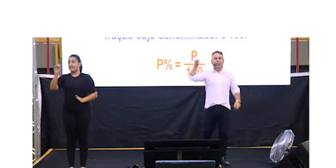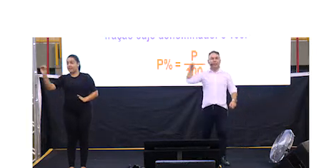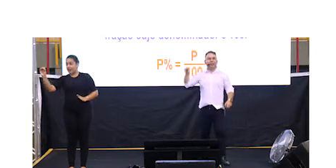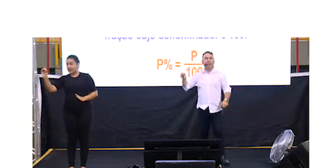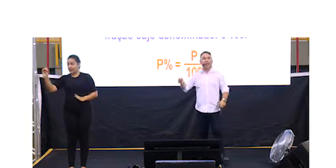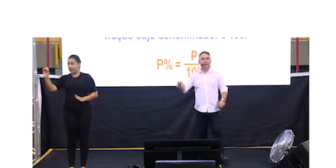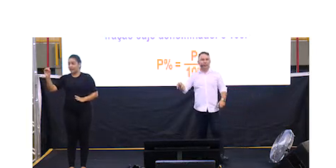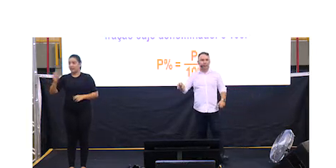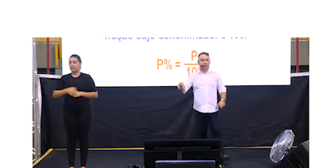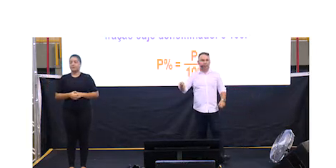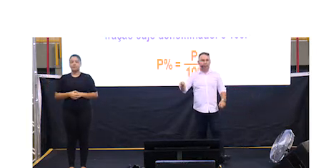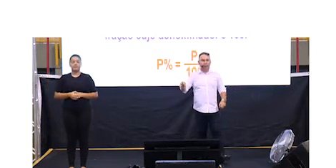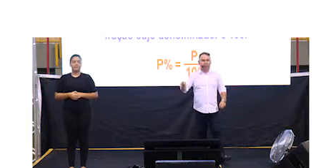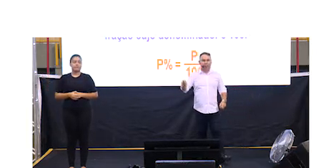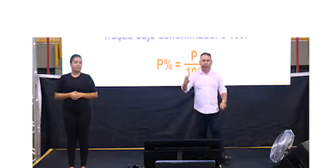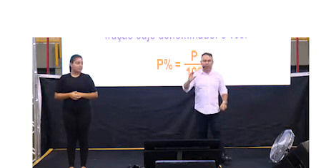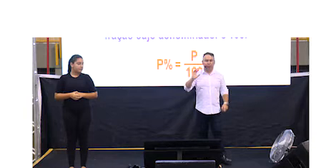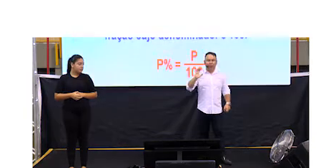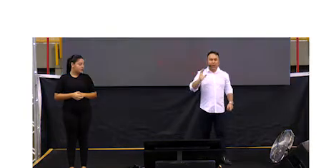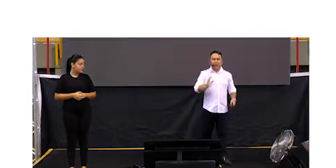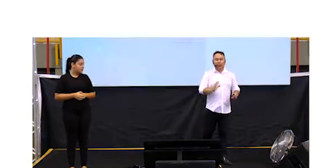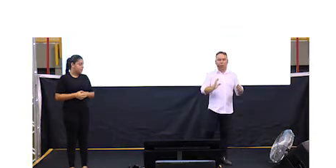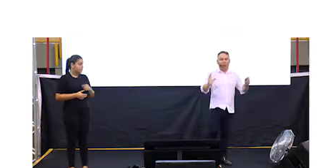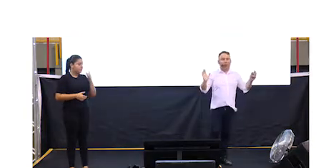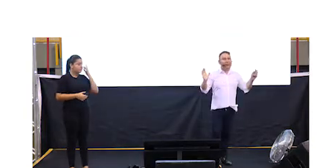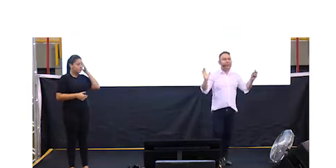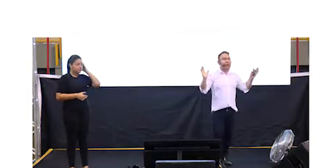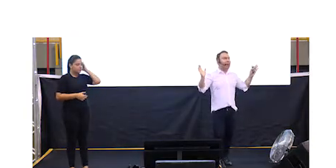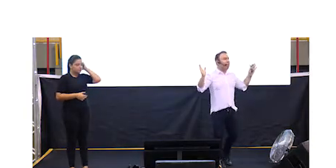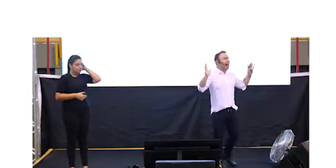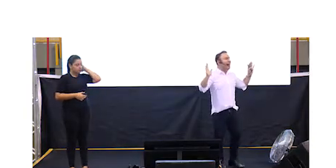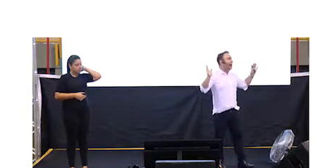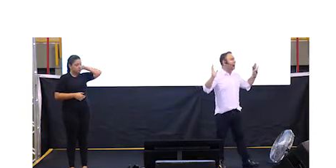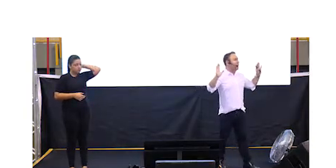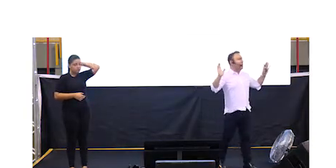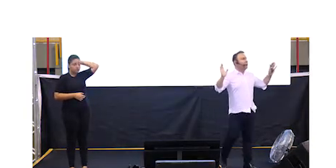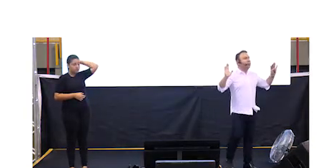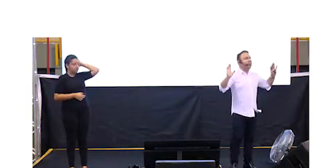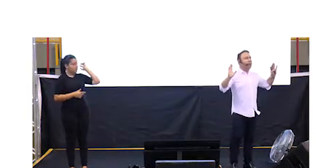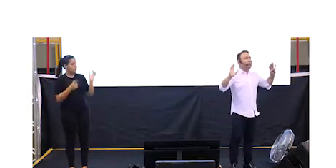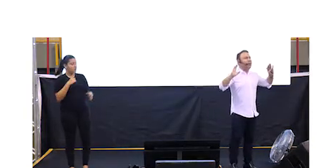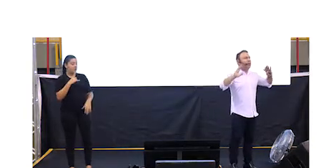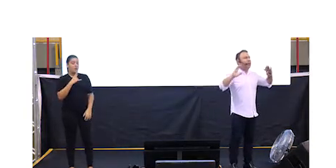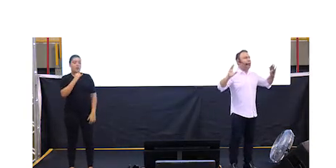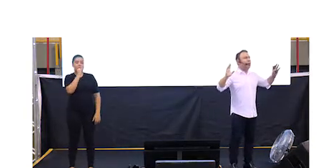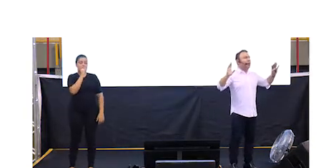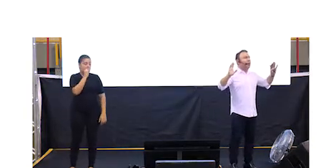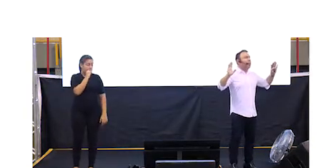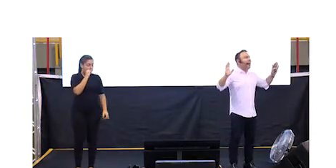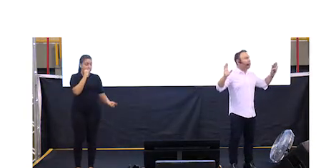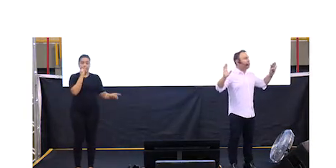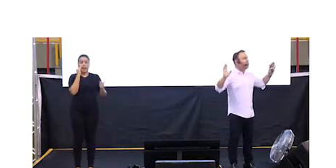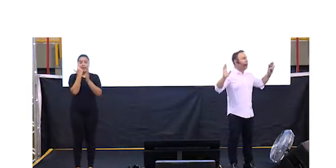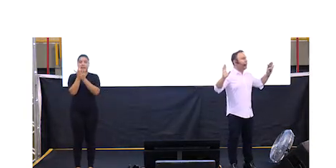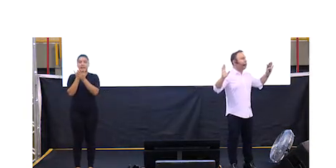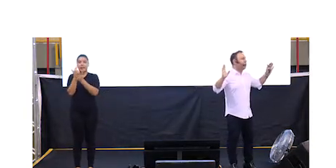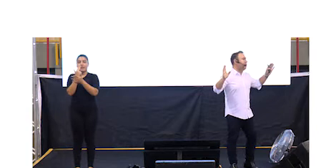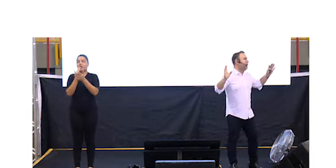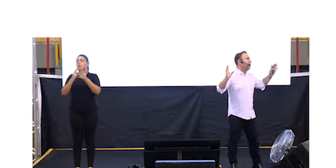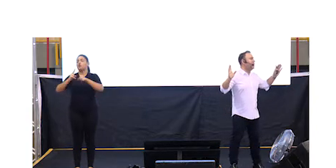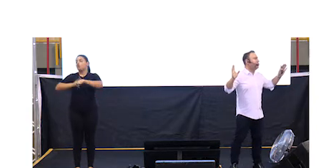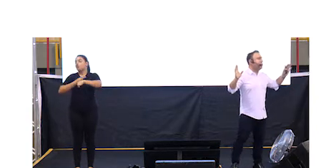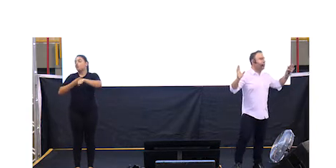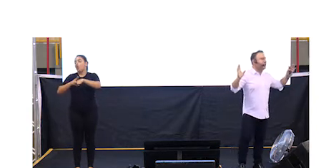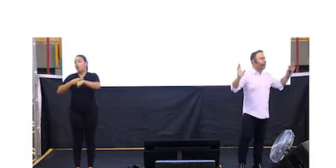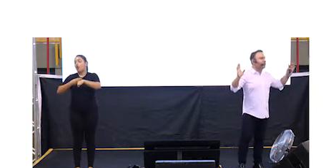sobre 100, tá bom? Então, quando você tem uma barra, eu peguei aqui uma barra de chocolate, eu